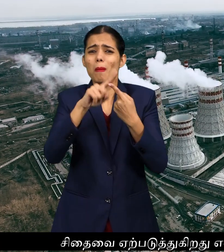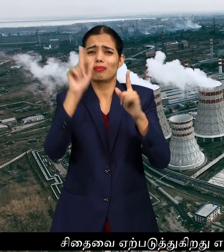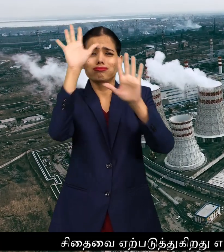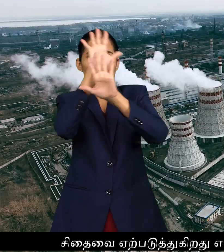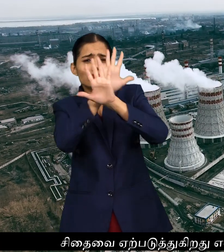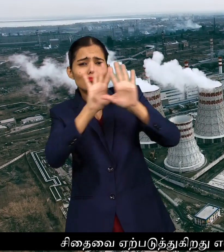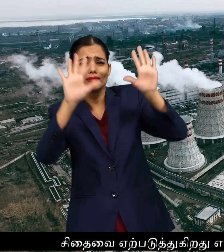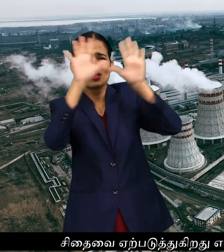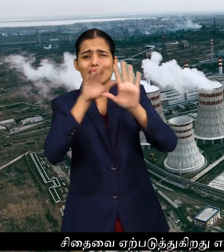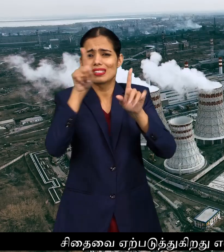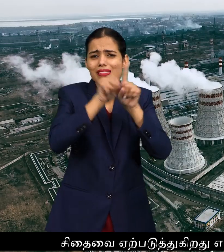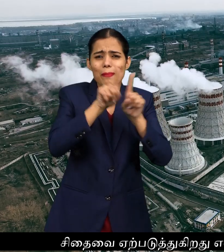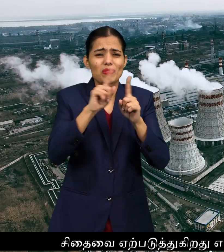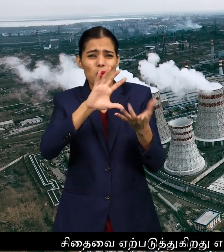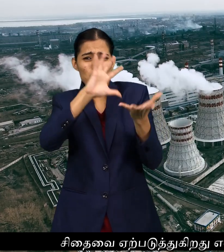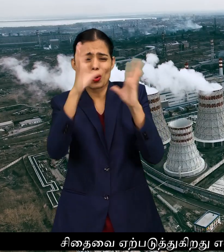விஞ்ஞானிகள் கண்டுபிடித்துள்ளனர்.